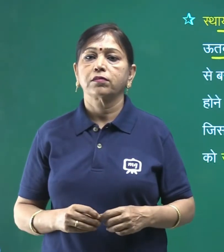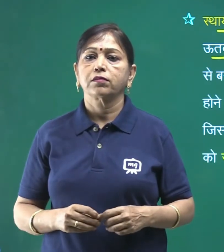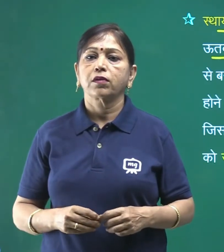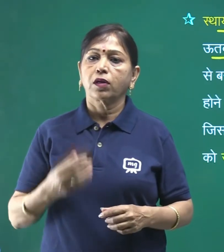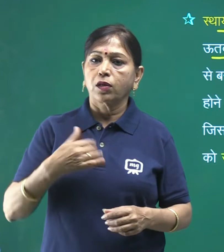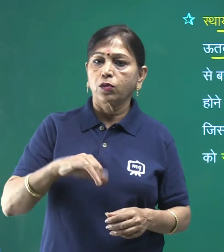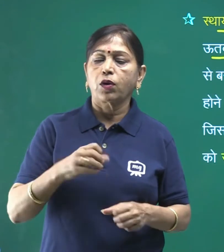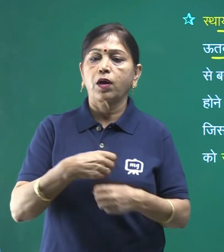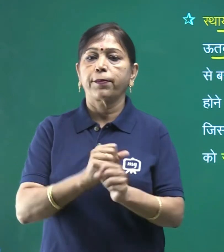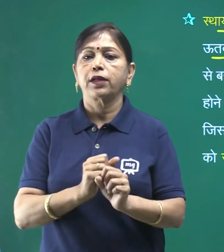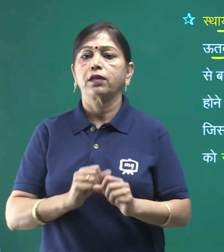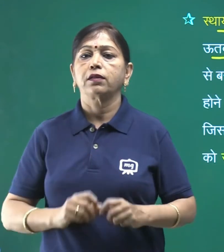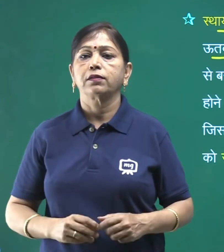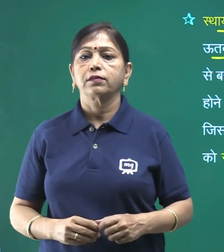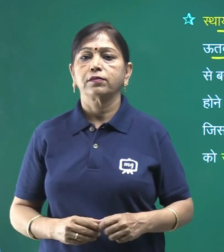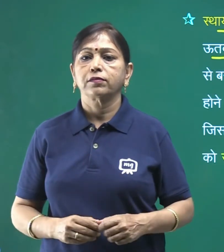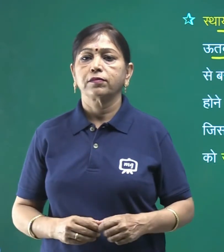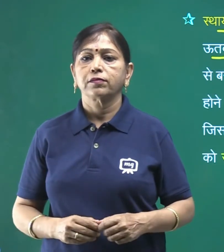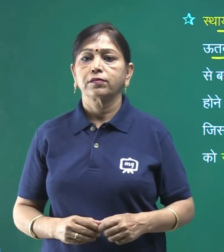द्वारा बनी